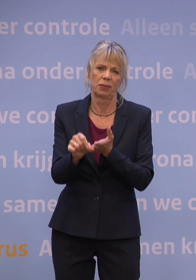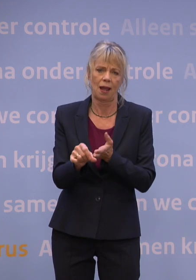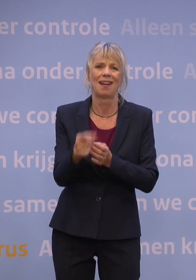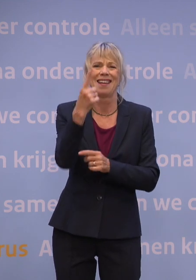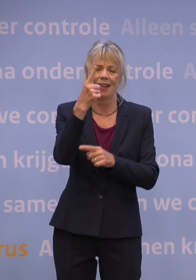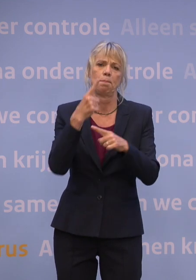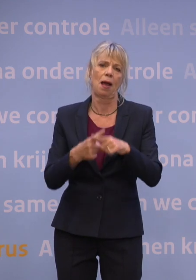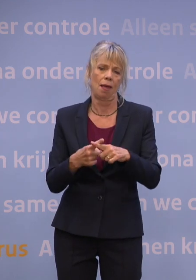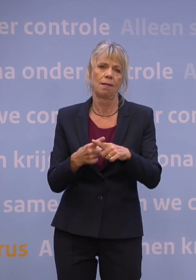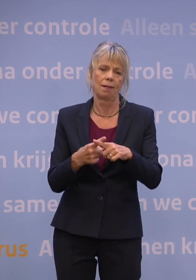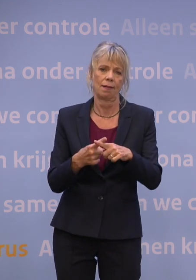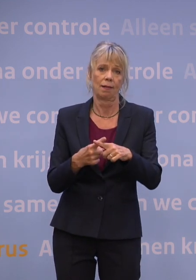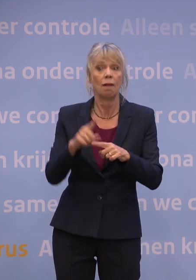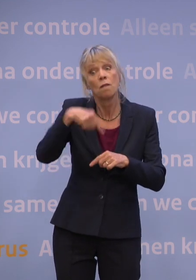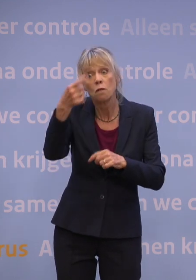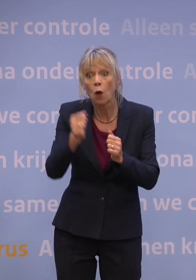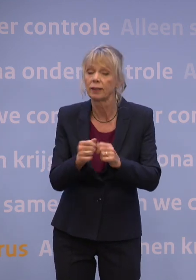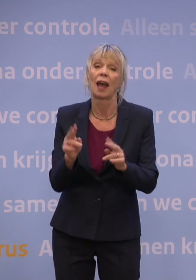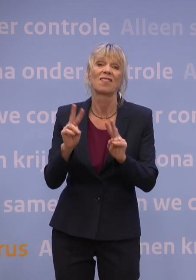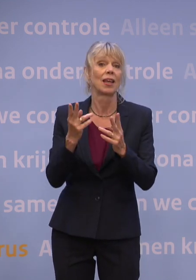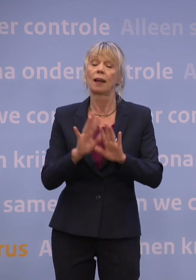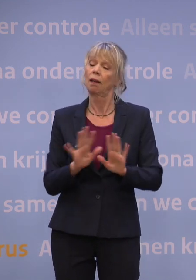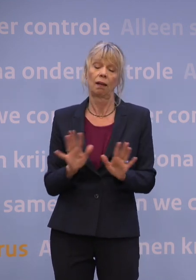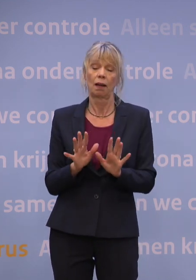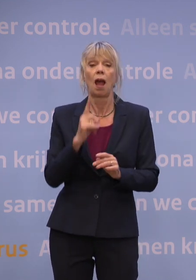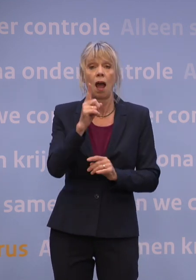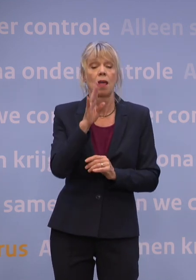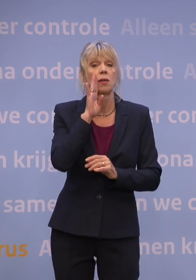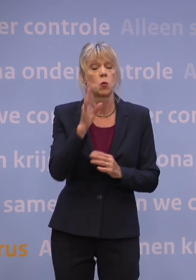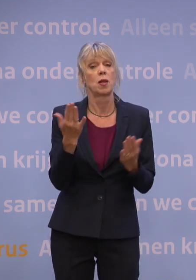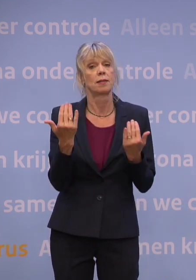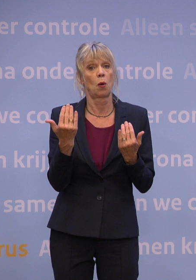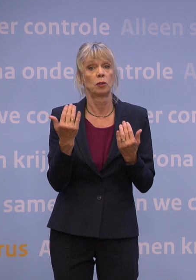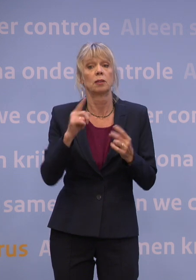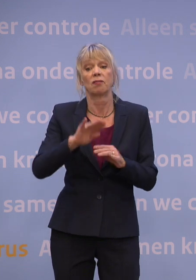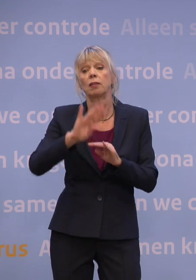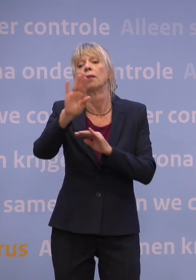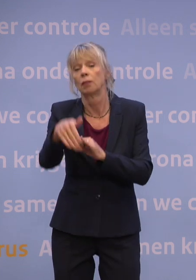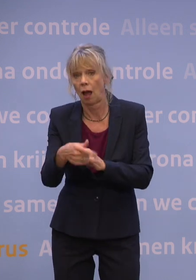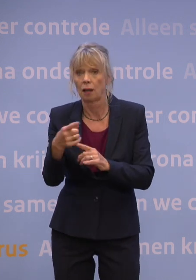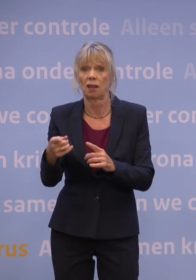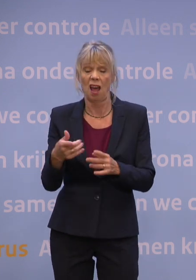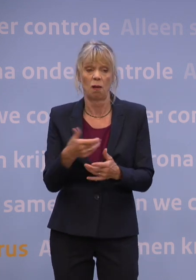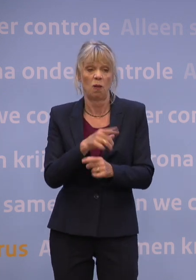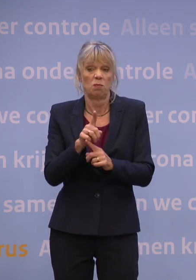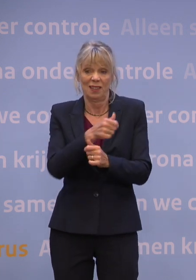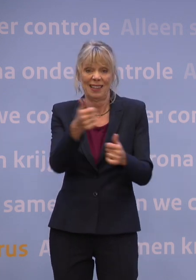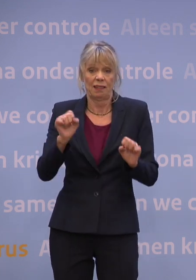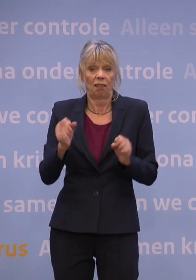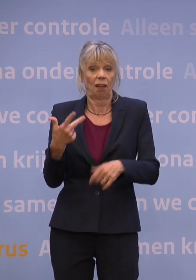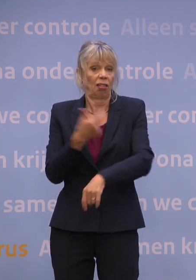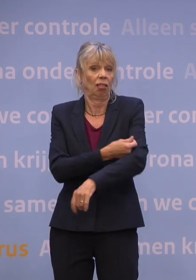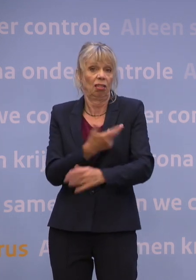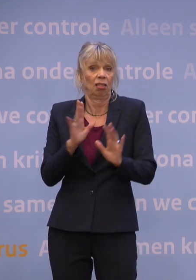Eenmalig in de zin van, dat gaan we niet volgend jaar weer doen. En dat doen we alleen maar in juli en augustus. Want na die tijd kun je echt gewoon gevaccineerd zijn. Dan heb je die meer nodig. Dank u wel.